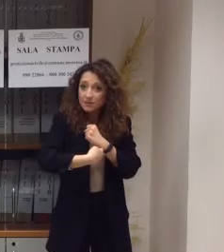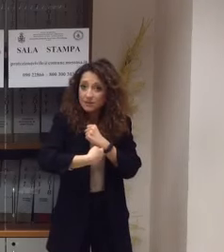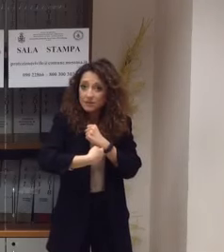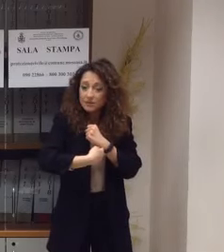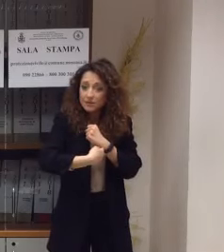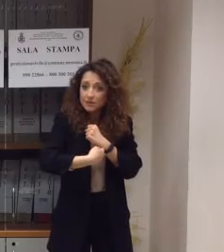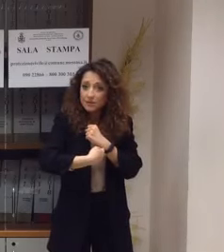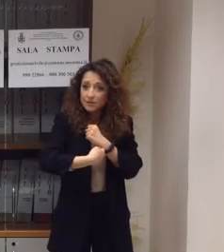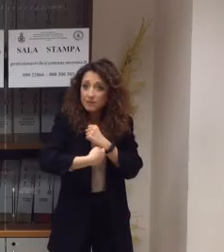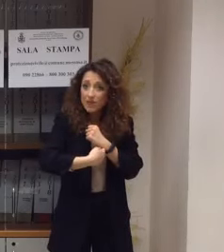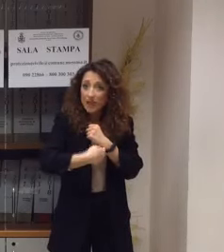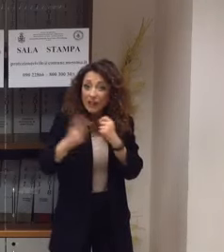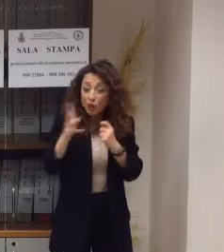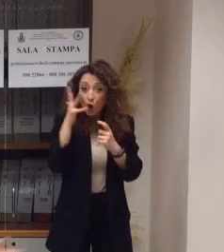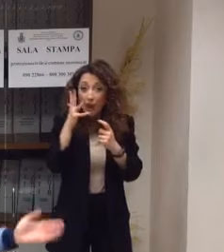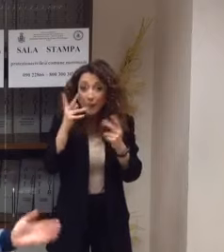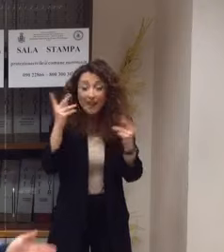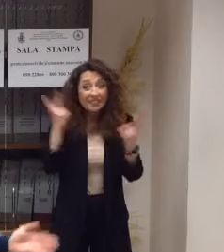teoricamente non avrebbero diritto